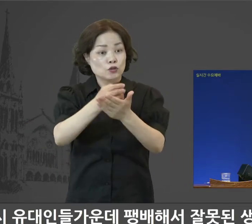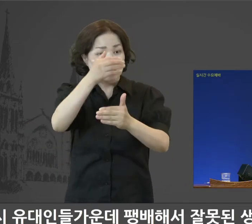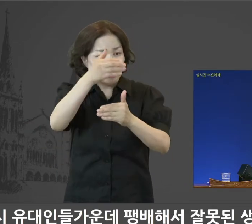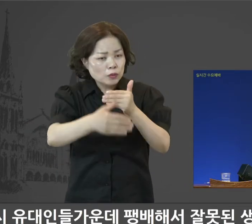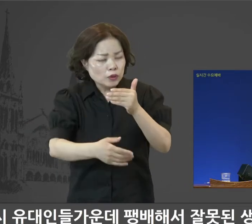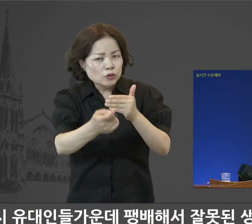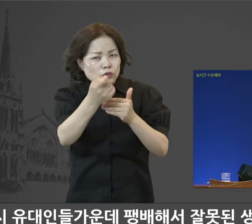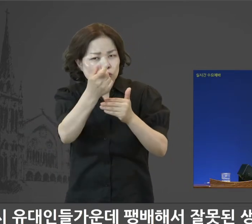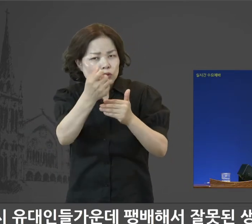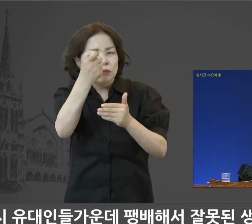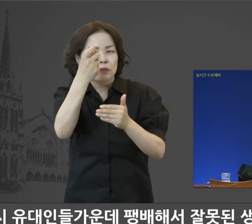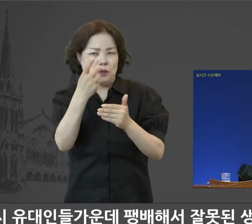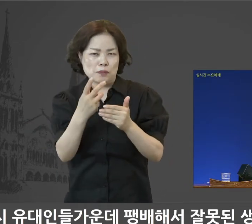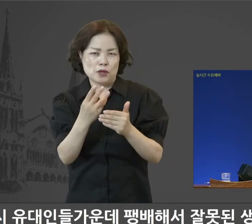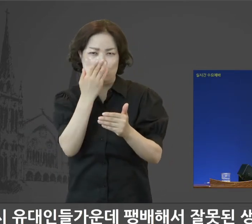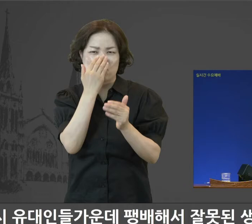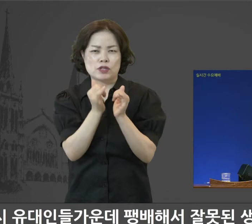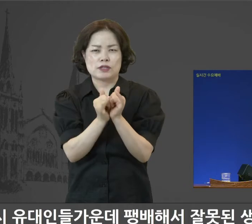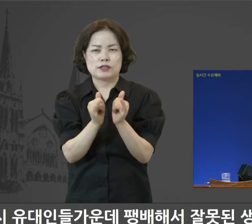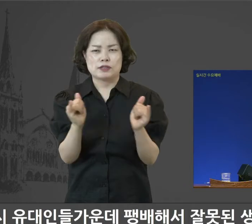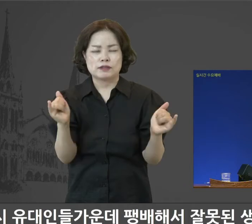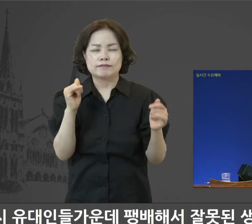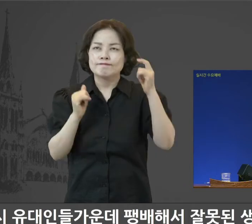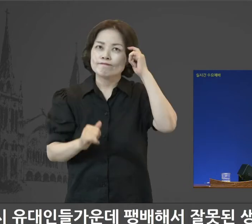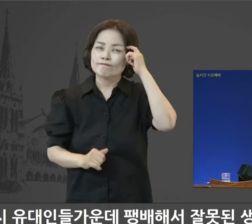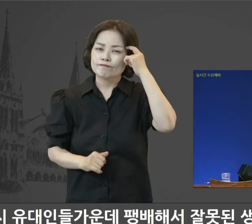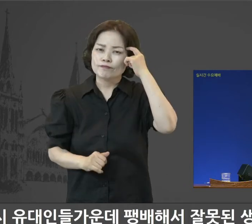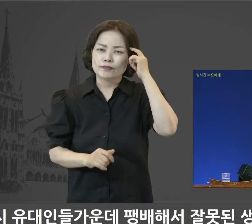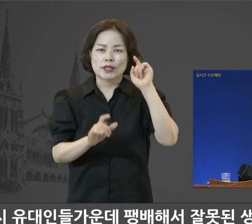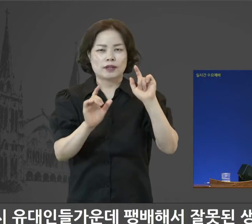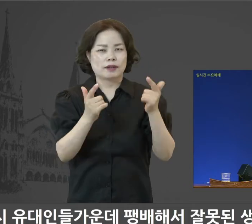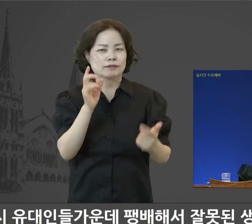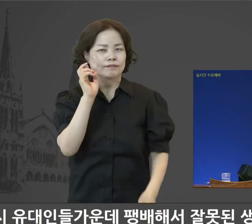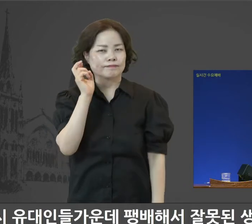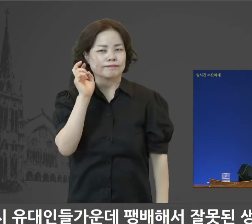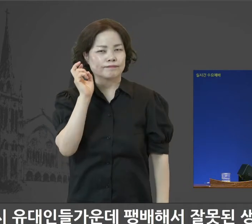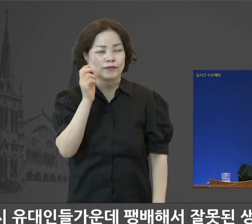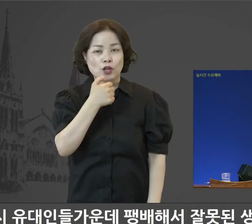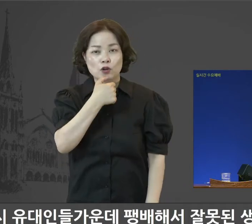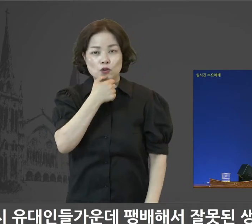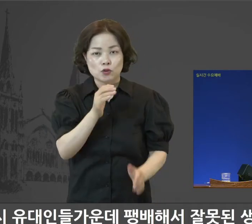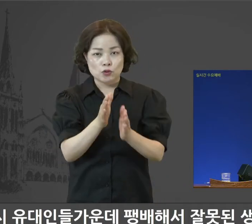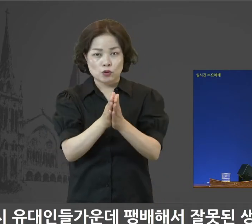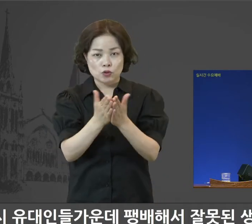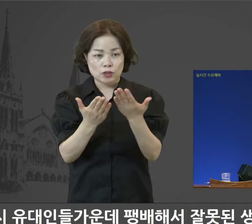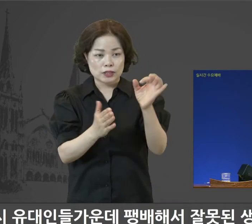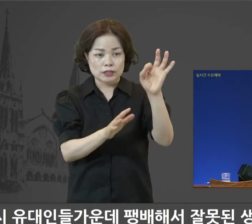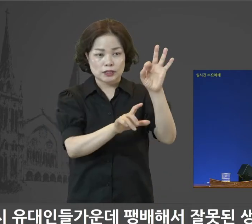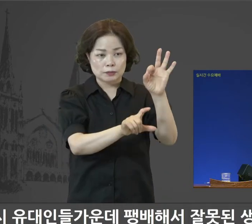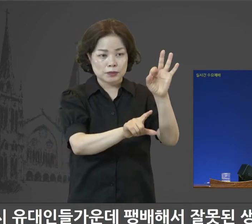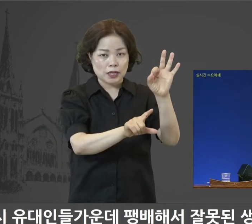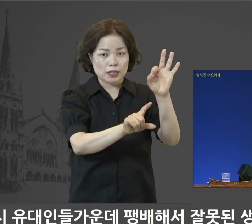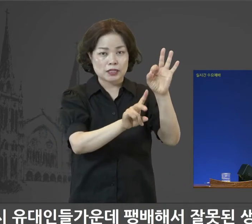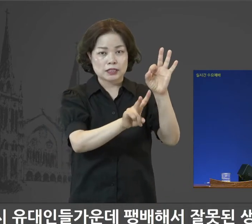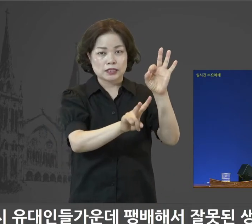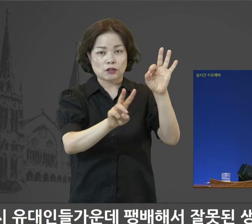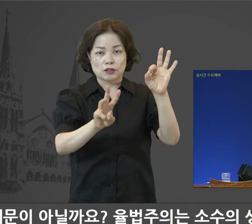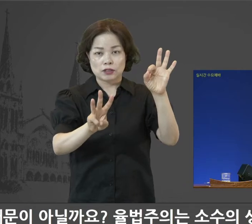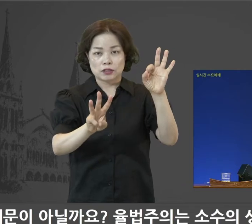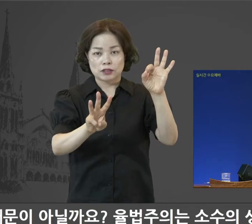율법주의는 소수의 몇몇 유대인들의 생각이 아닐 것입니다. 로마서 10장 2절 3절은 참